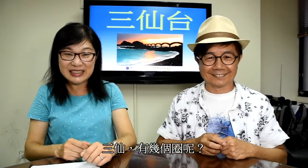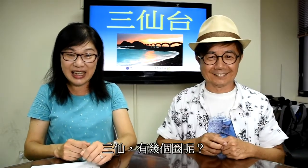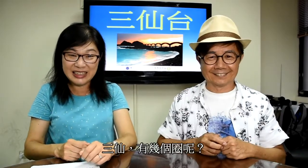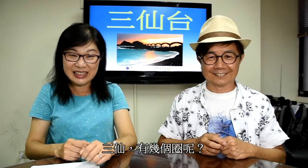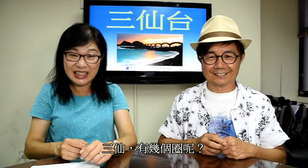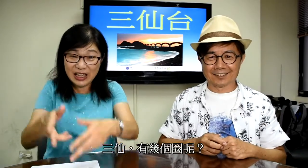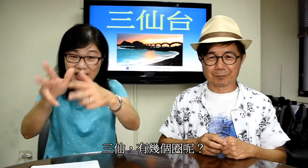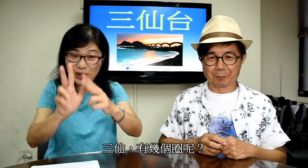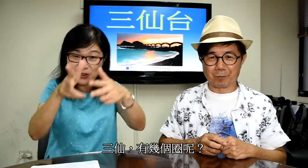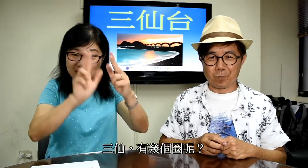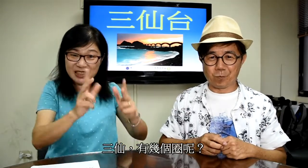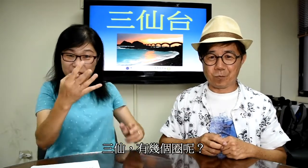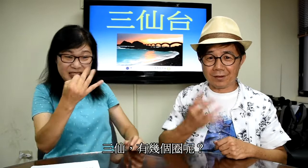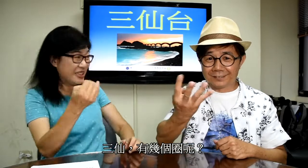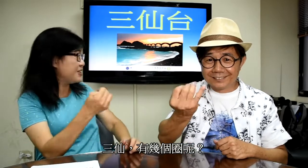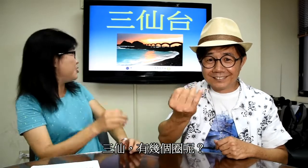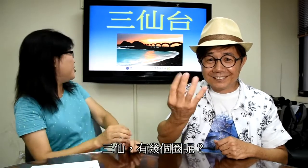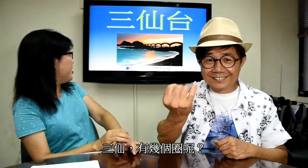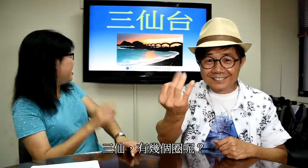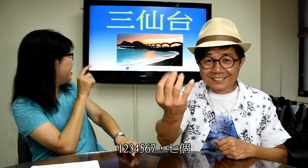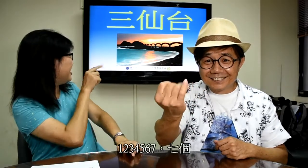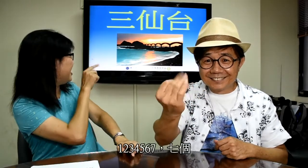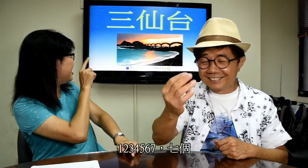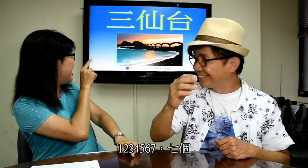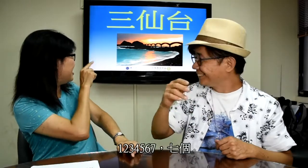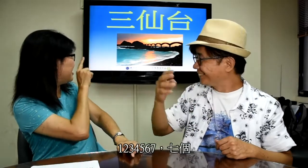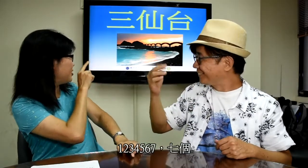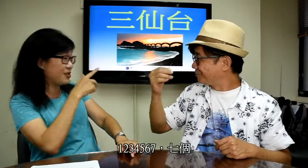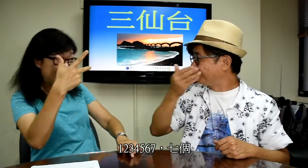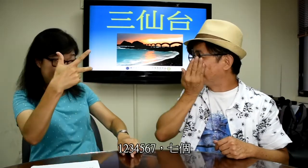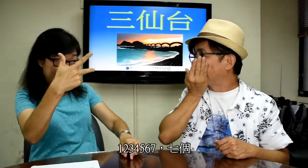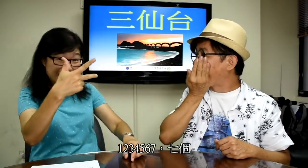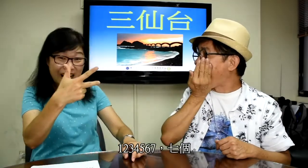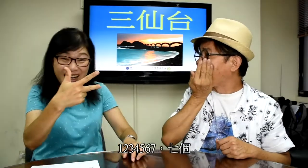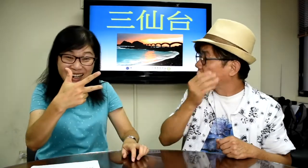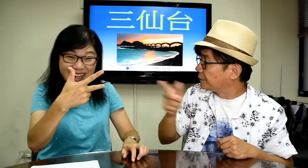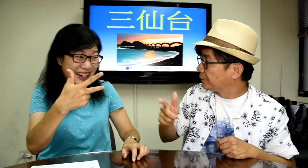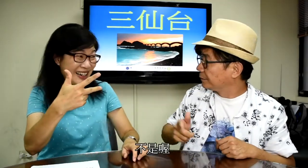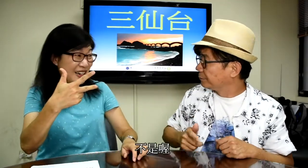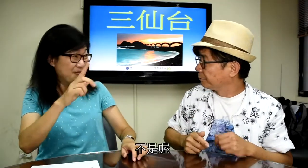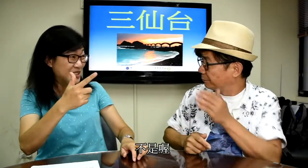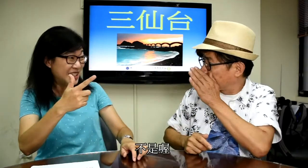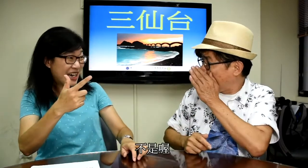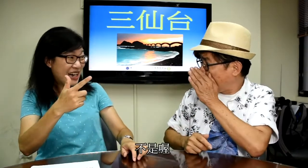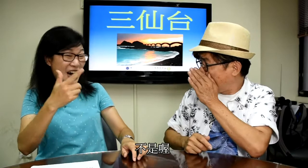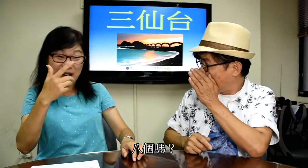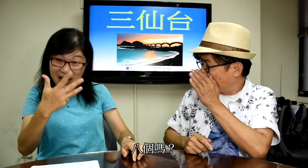三仙。有几个圈呢？一二三四五六七个，啊、不是啊，八个